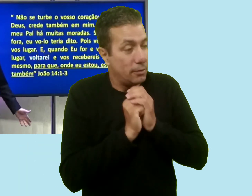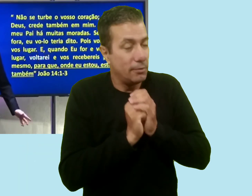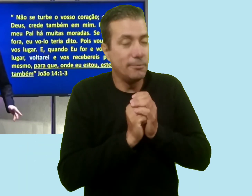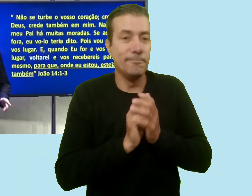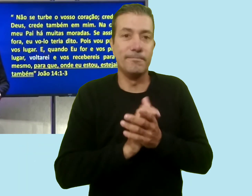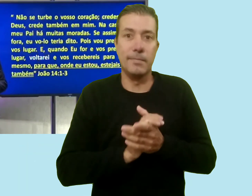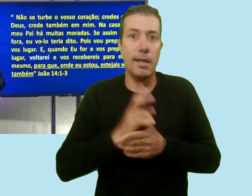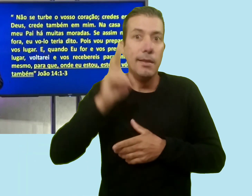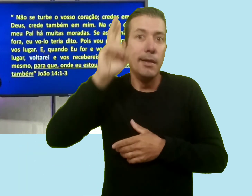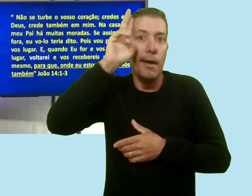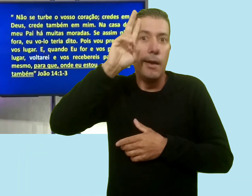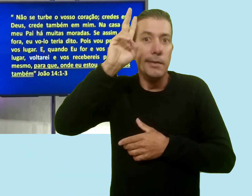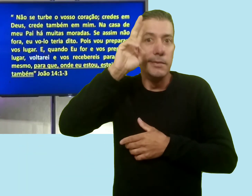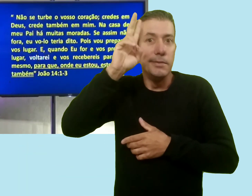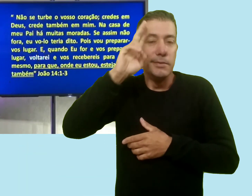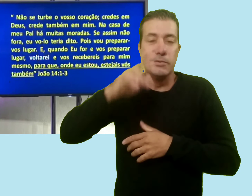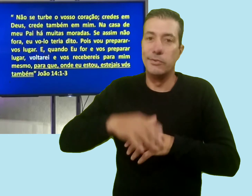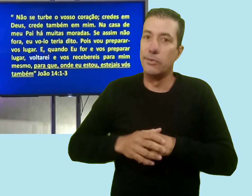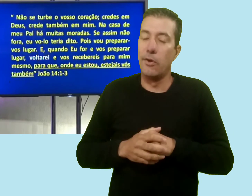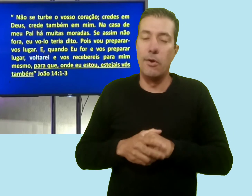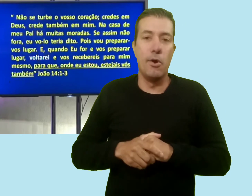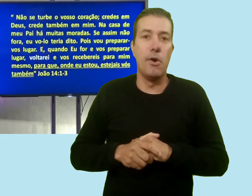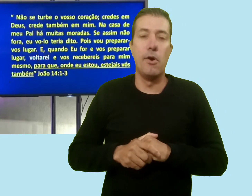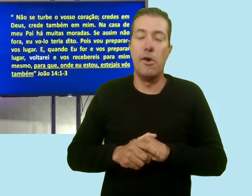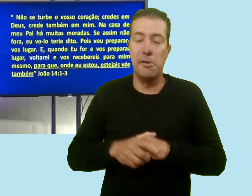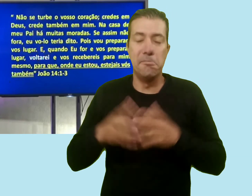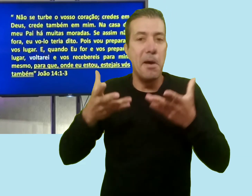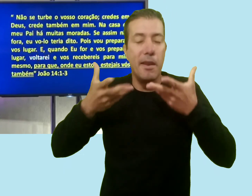Gente, essa história está ficando